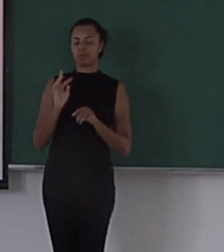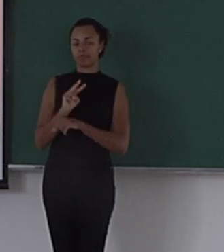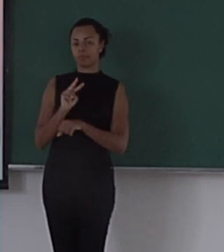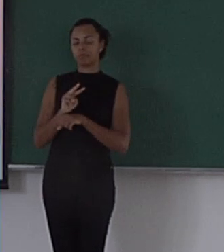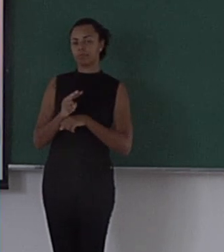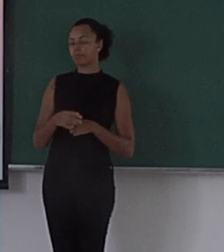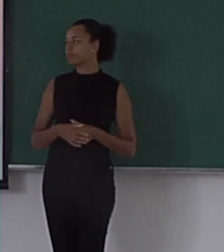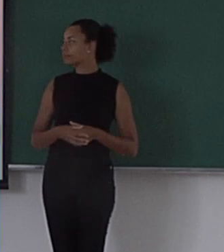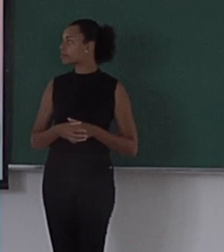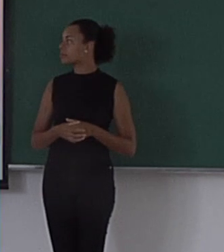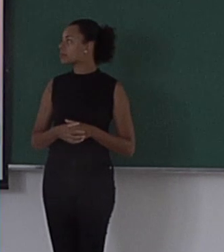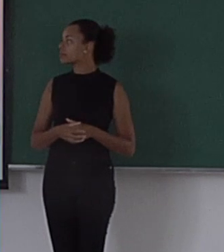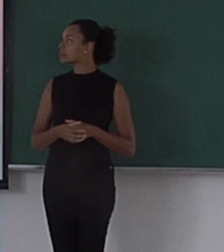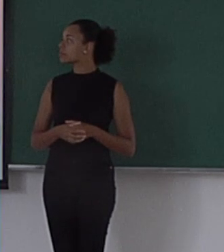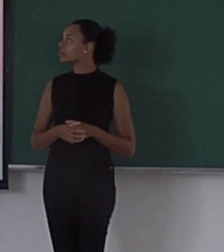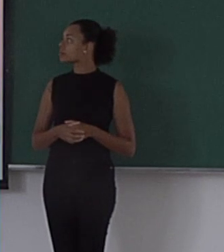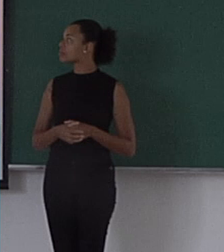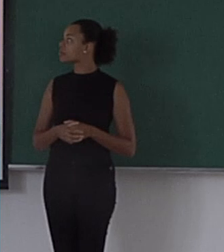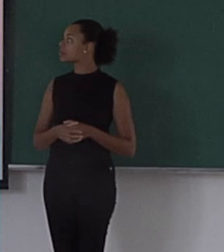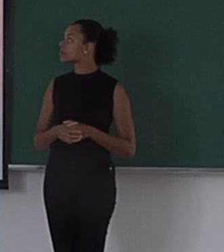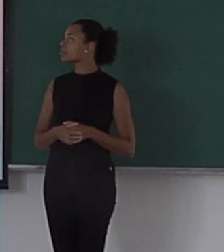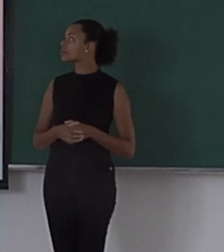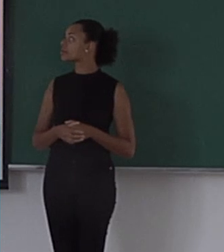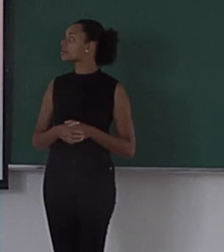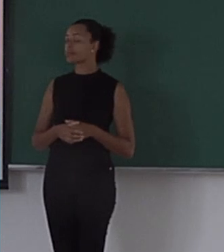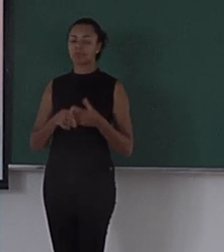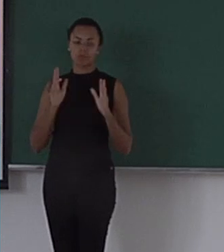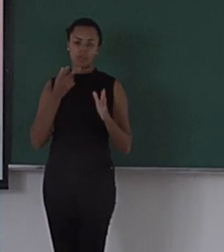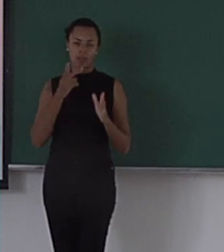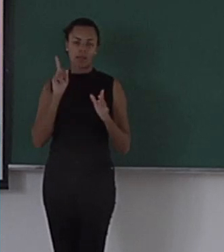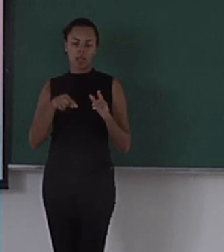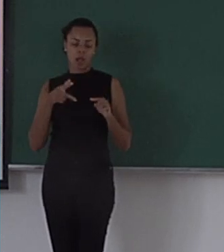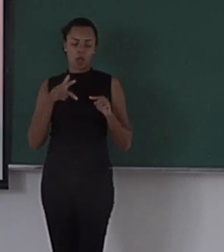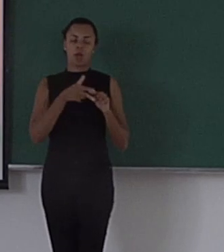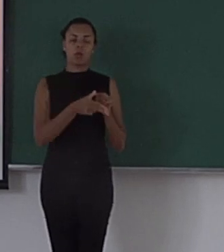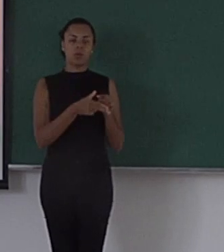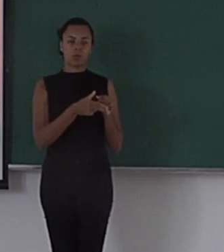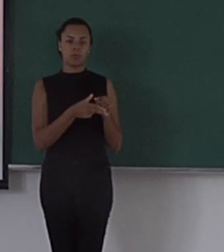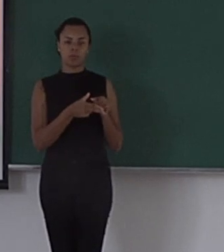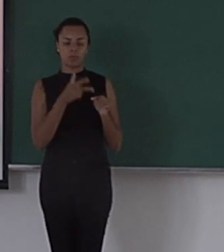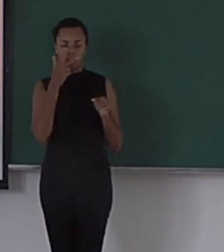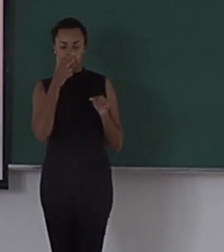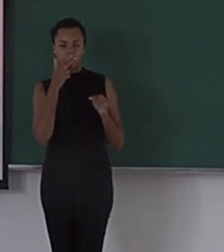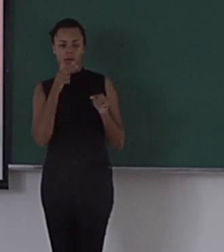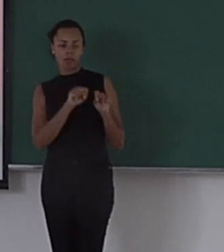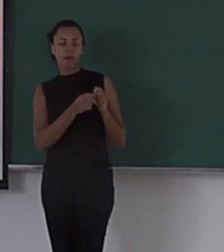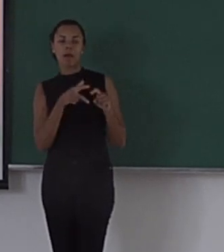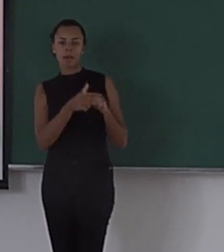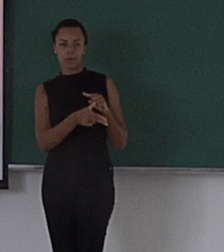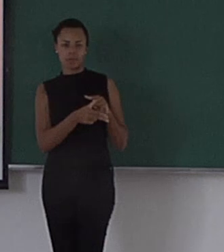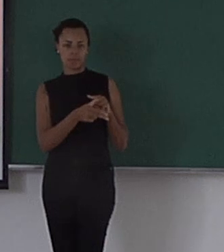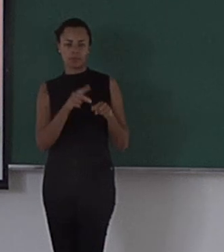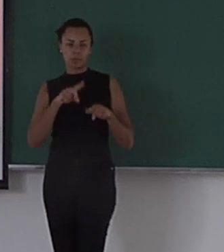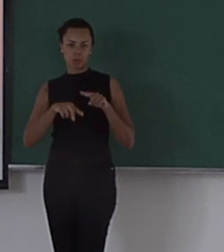Tá? Já falei isso, né? Ele tem uma natureza anfótera e neutralizante, ele inibe, ele quela a